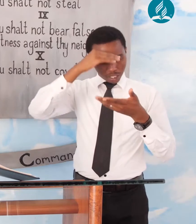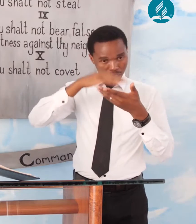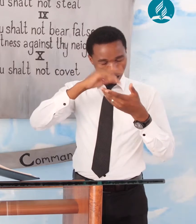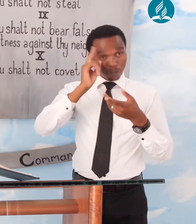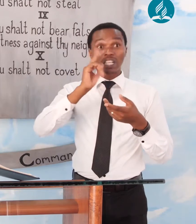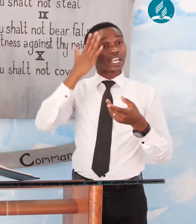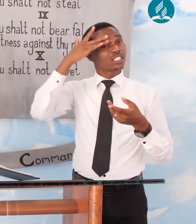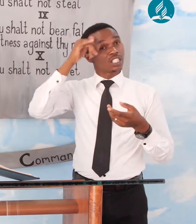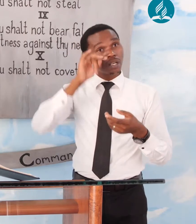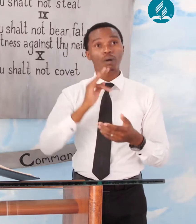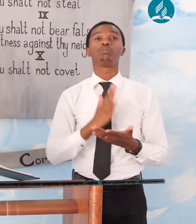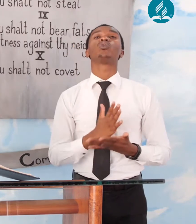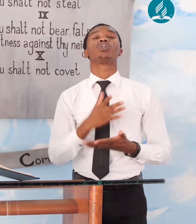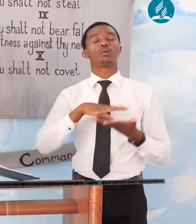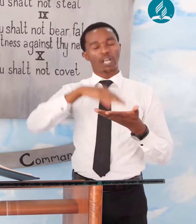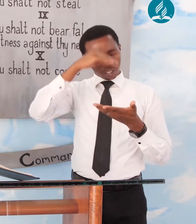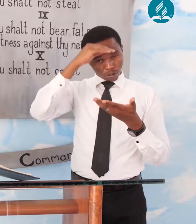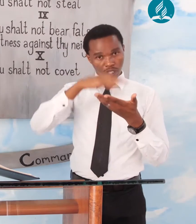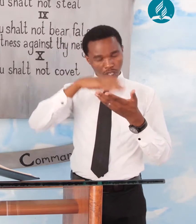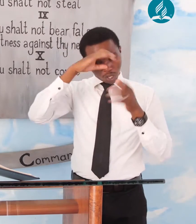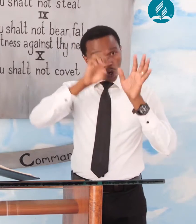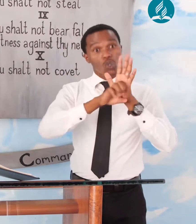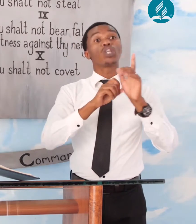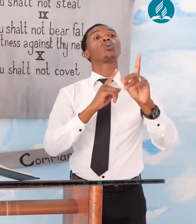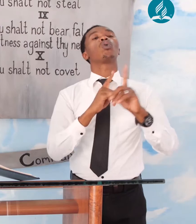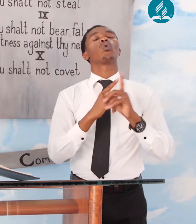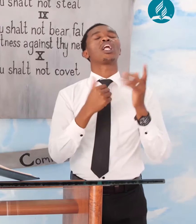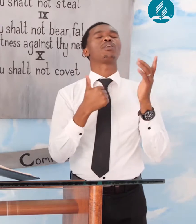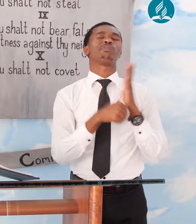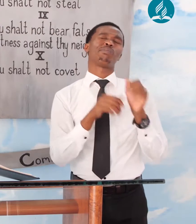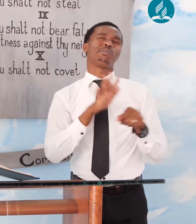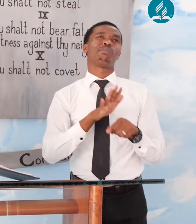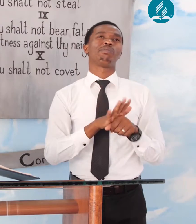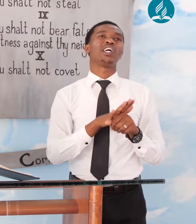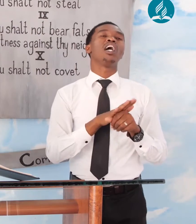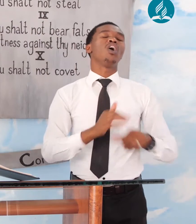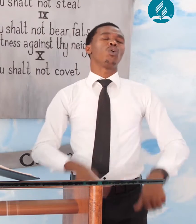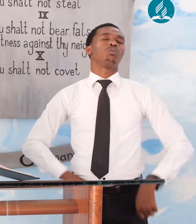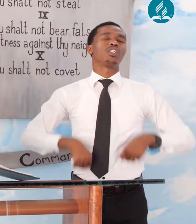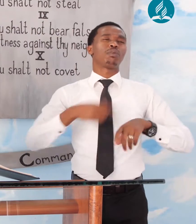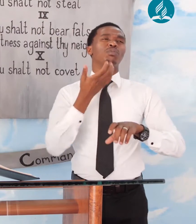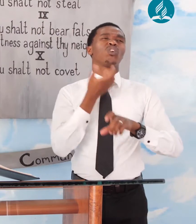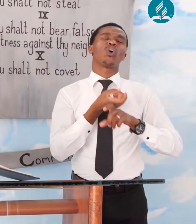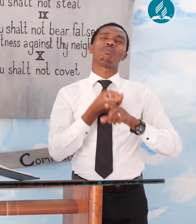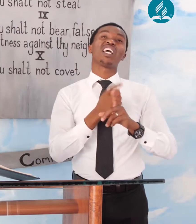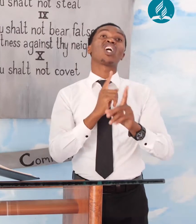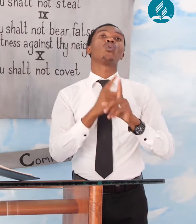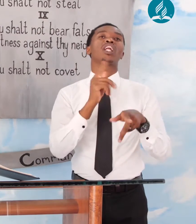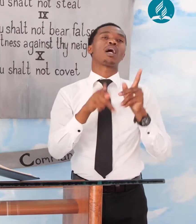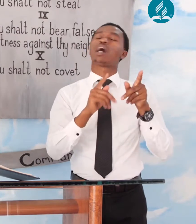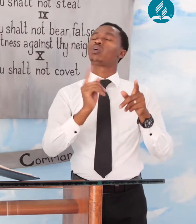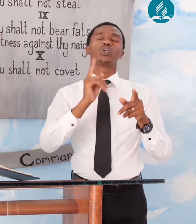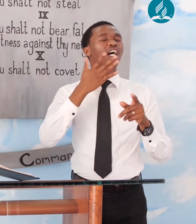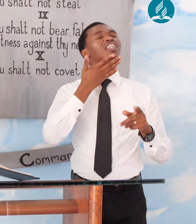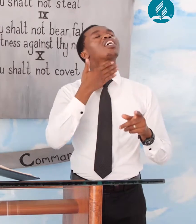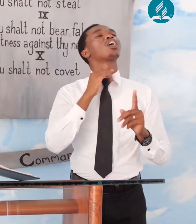twiga ugaca mu bintu bikakubabaza ugaca mu buzima ukakugora ugahura n'abantu wumva hari utakwifuza